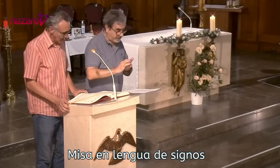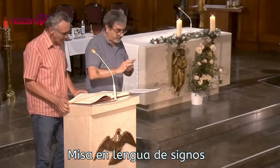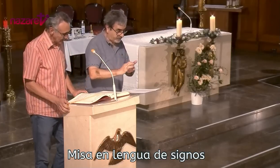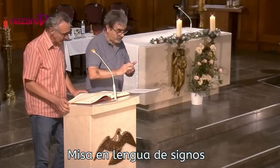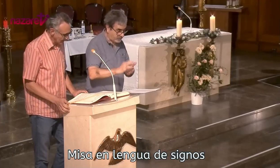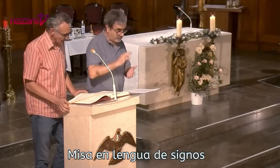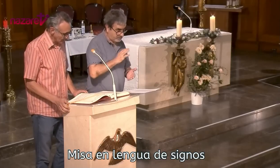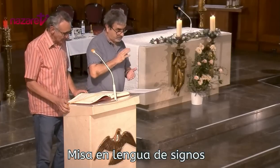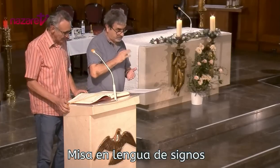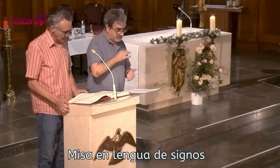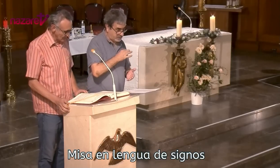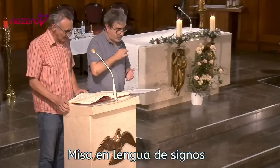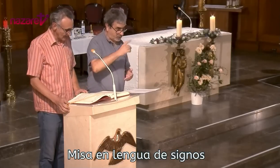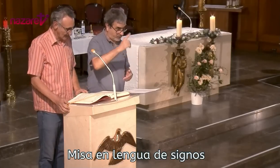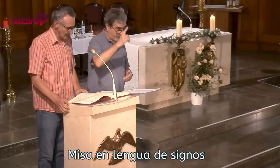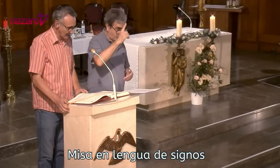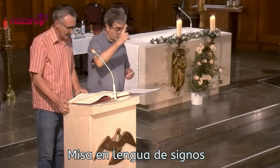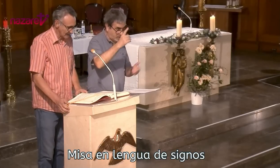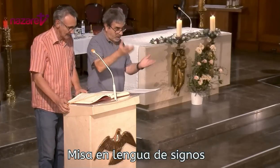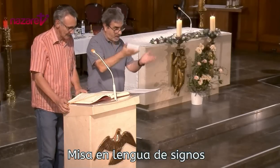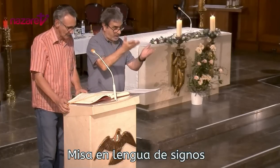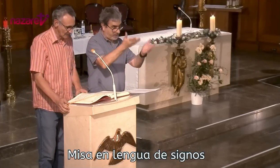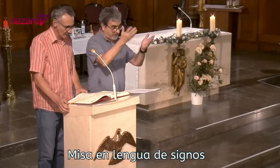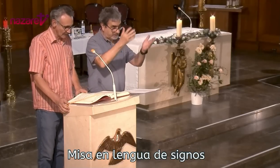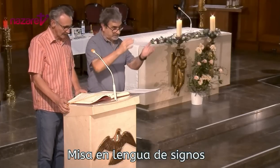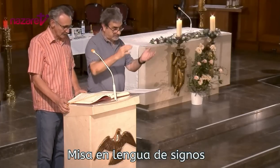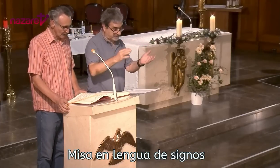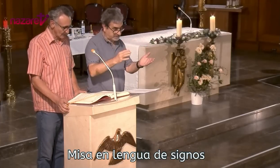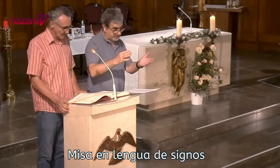Alabad, siervos del Señor, alabad el nombre del Señor.